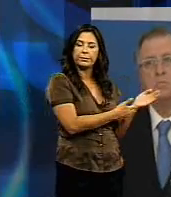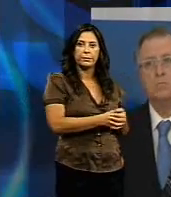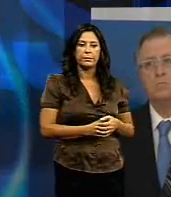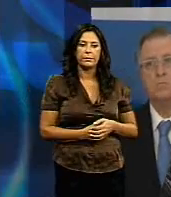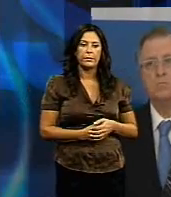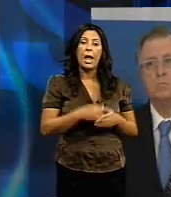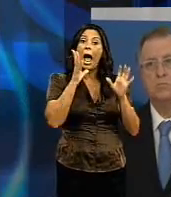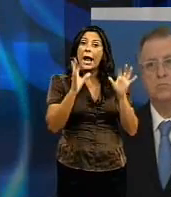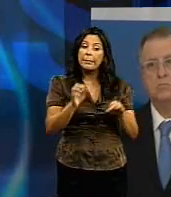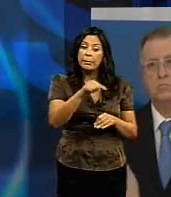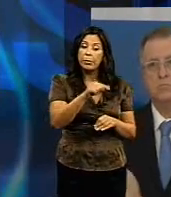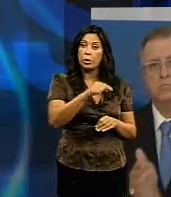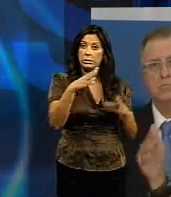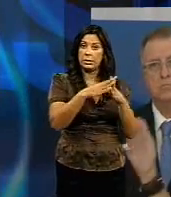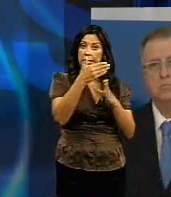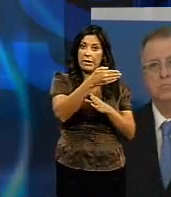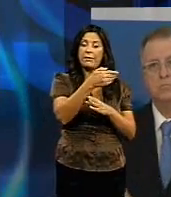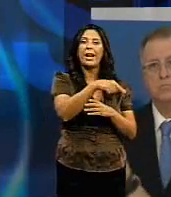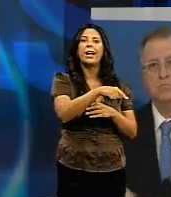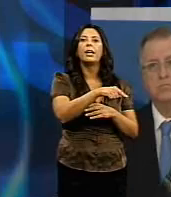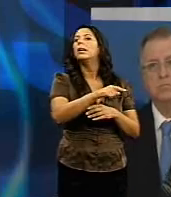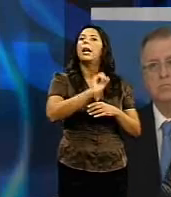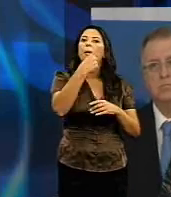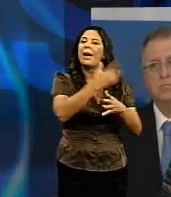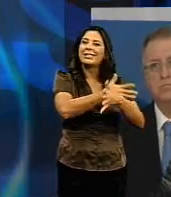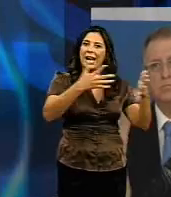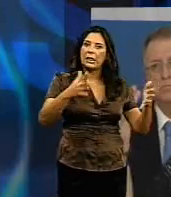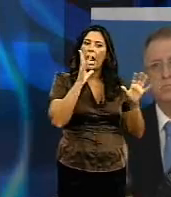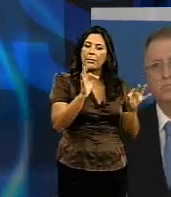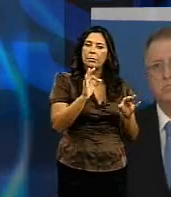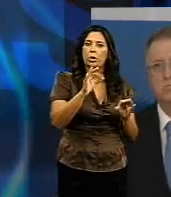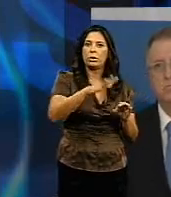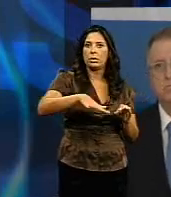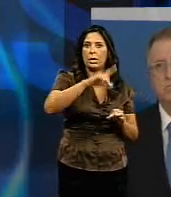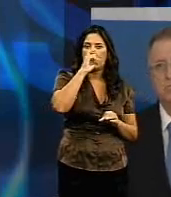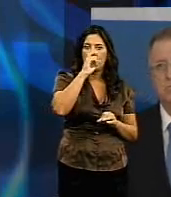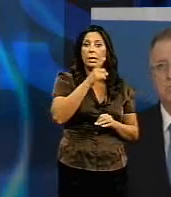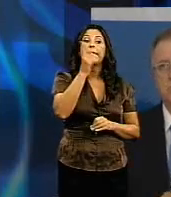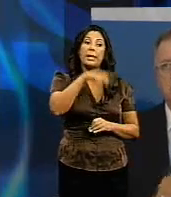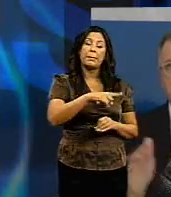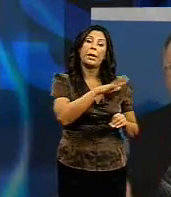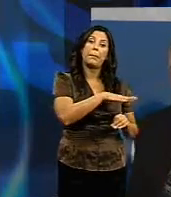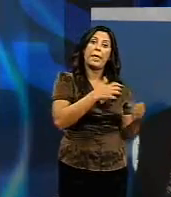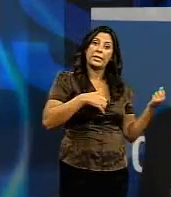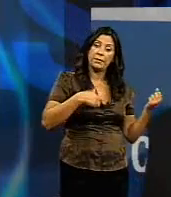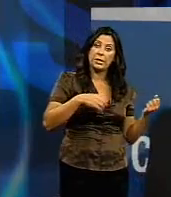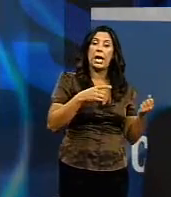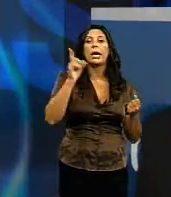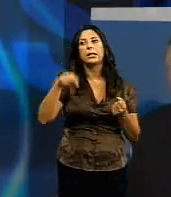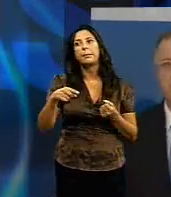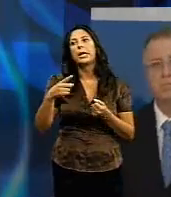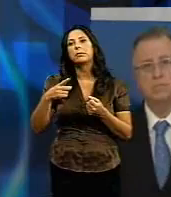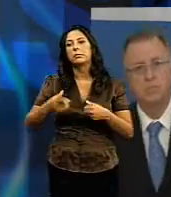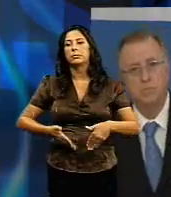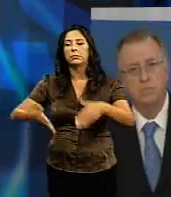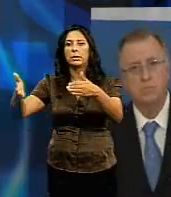del casco histórico. A él se unirá el de la Plaza de Sevilla y, repito, el de Pascual Peri, que la ciudad de Cádiz, gobierne quien